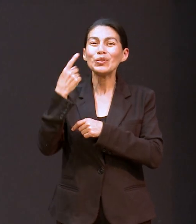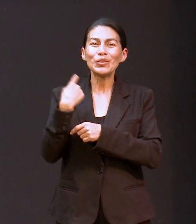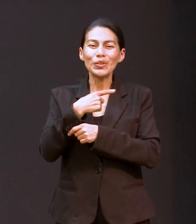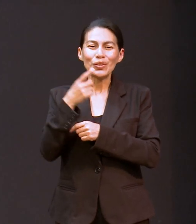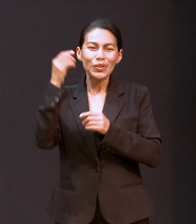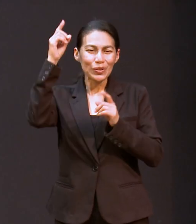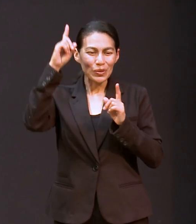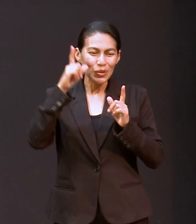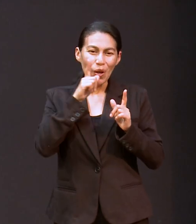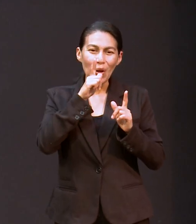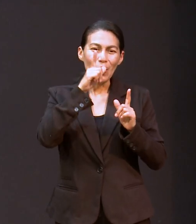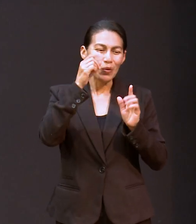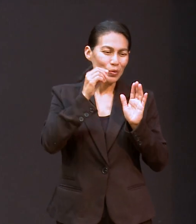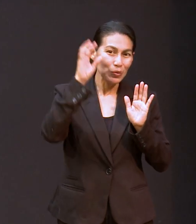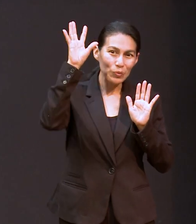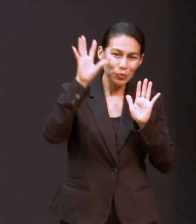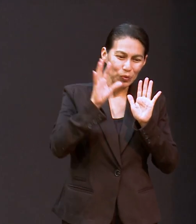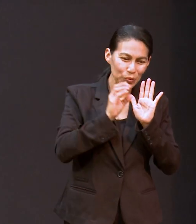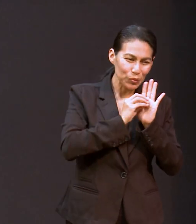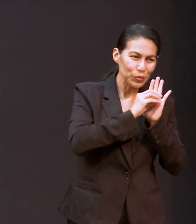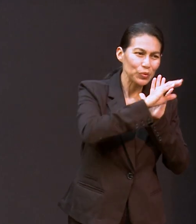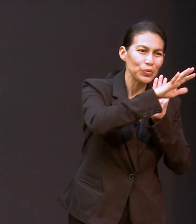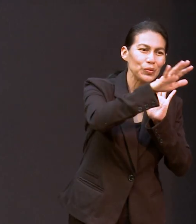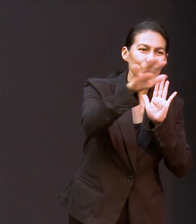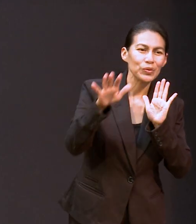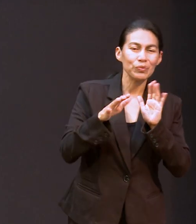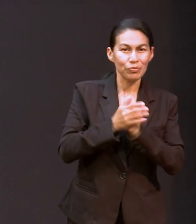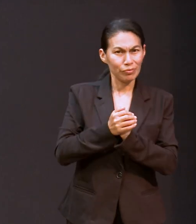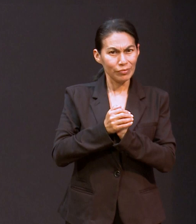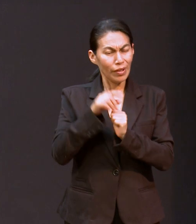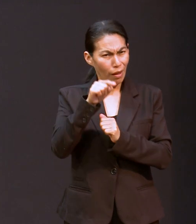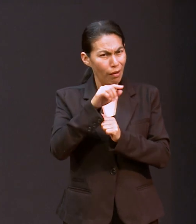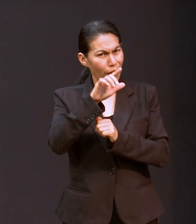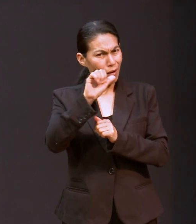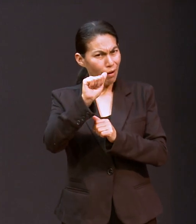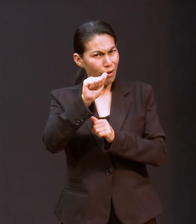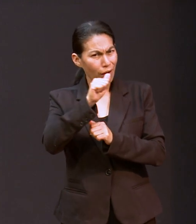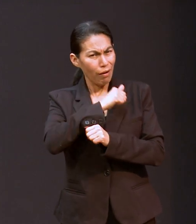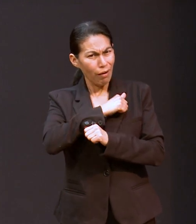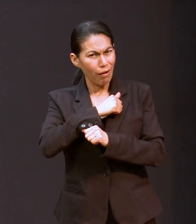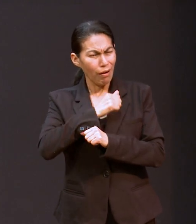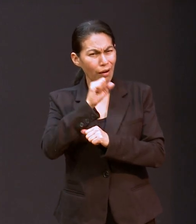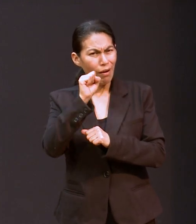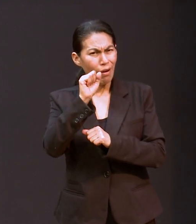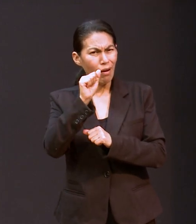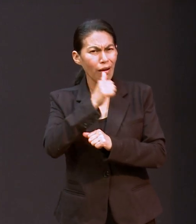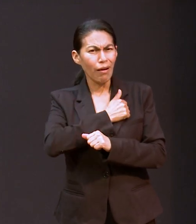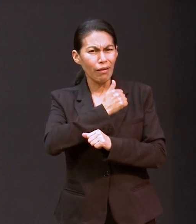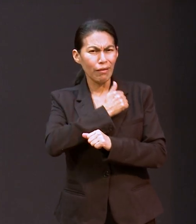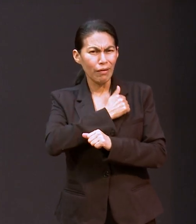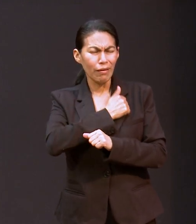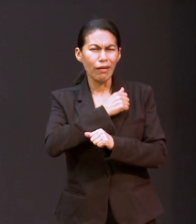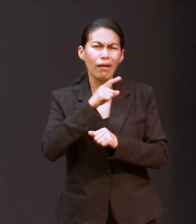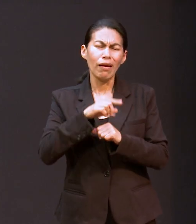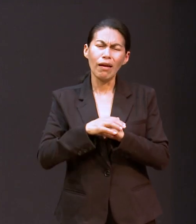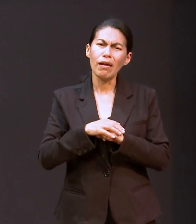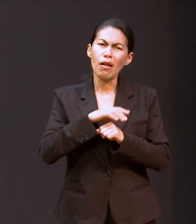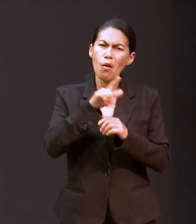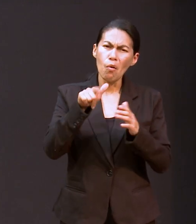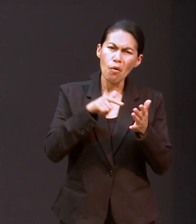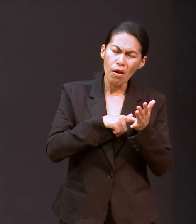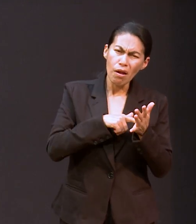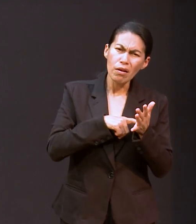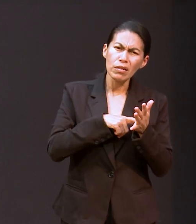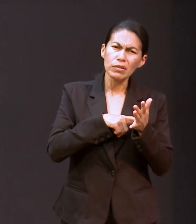estamos llevando la luz de Cristo bueno en Sí en Canadá pero usted sabe que ya ahora todo nuestros programas